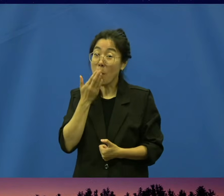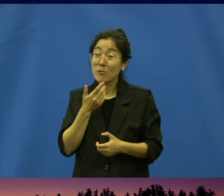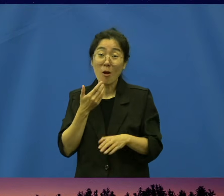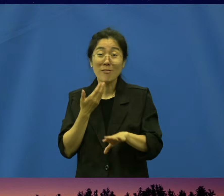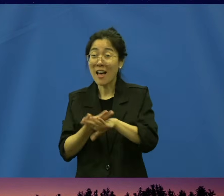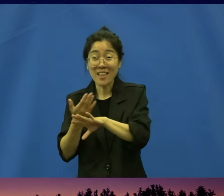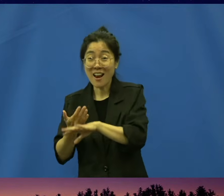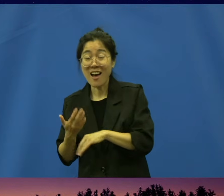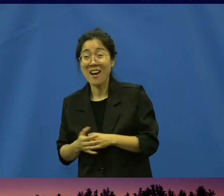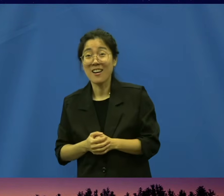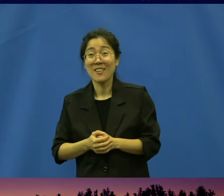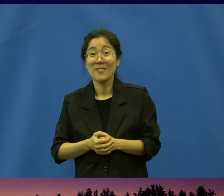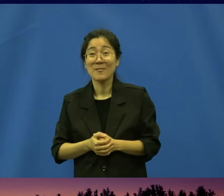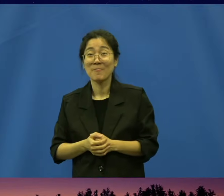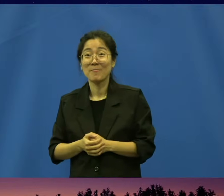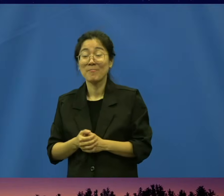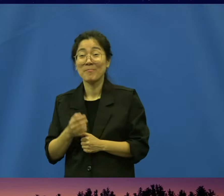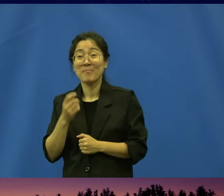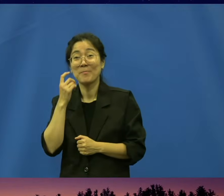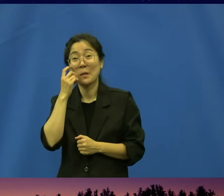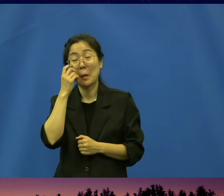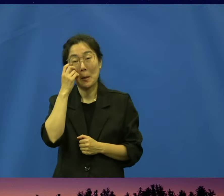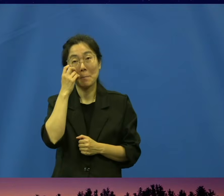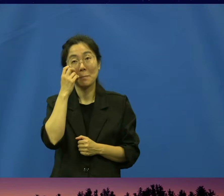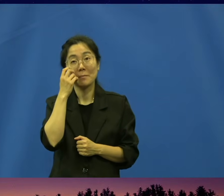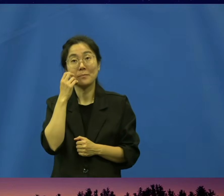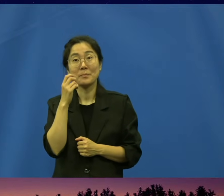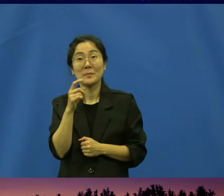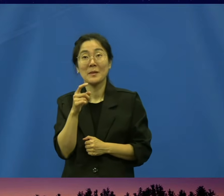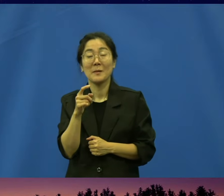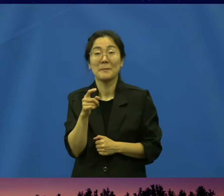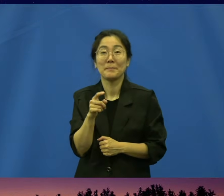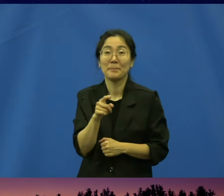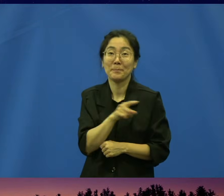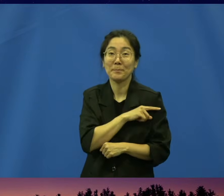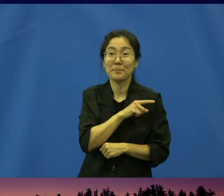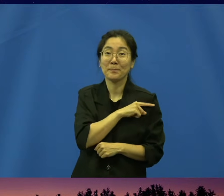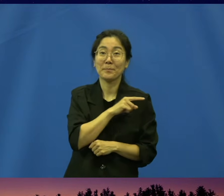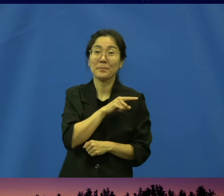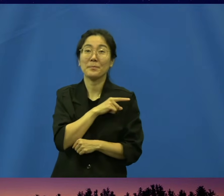그 메뉴는 딱 한 개밖에 없죠, 그죠? 제일 흔한 메뉴가 뭔지 아세요?